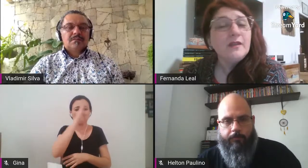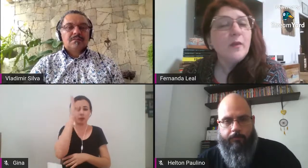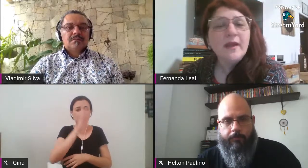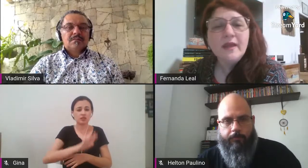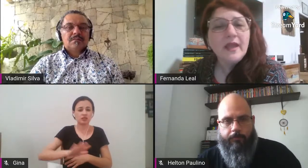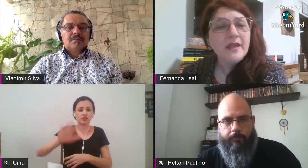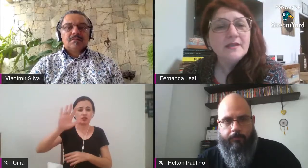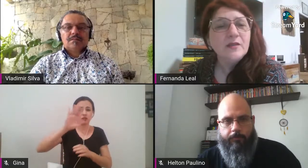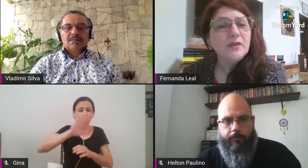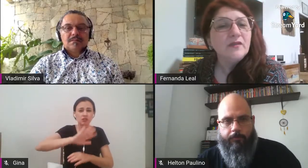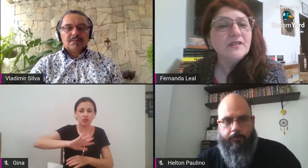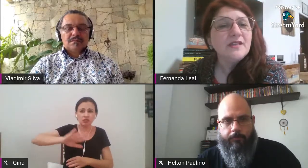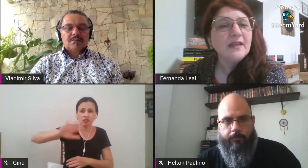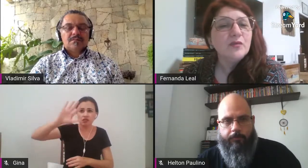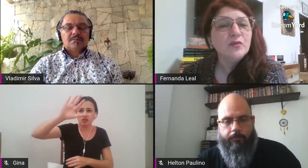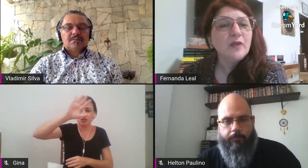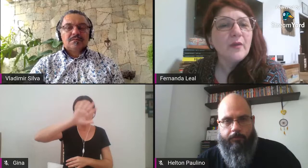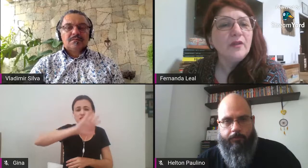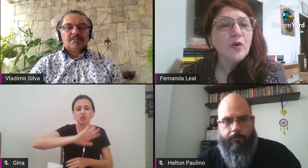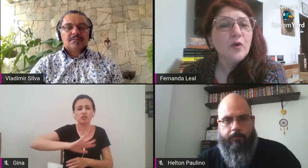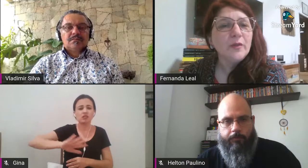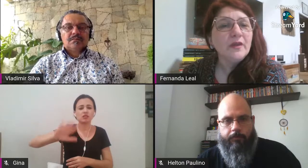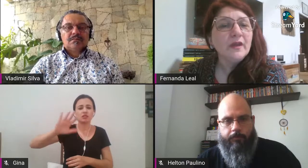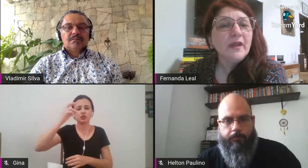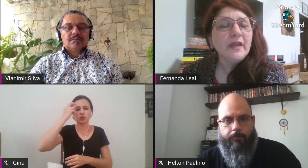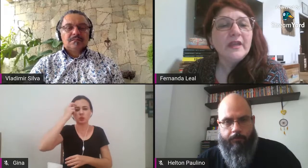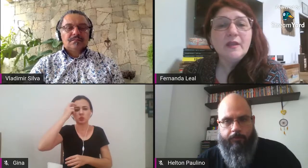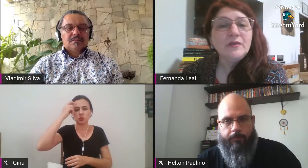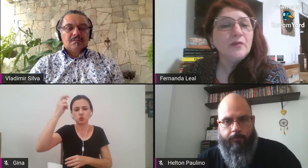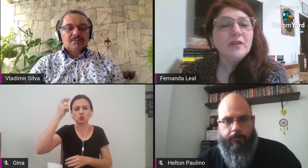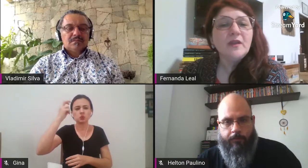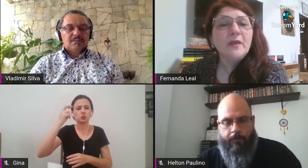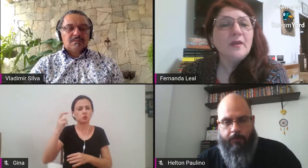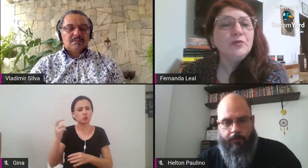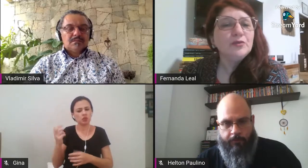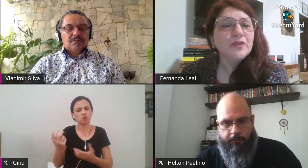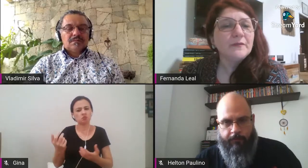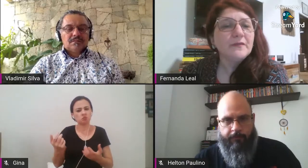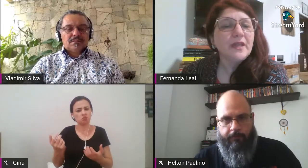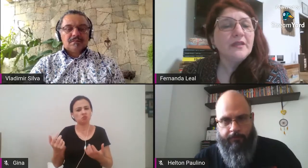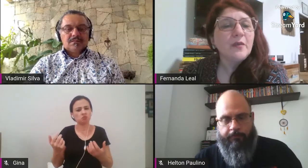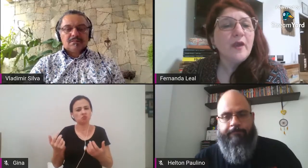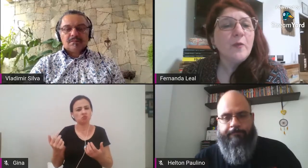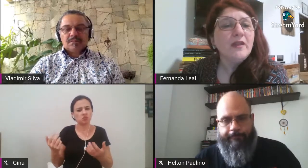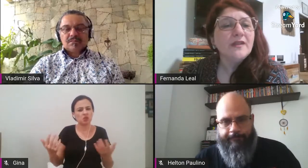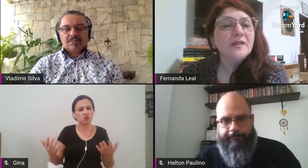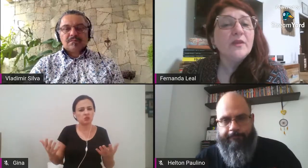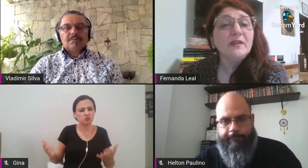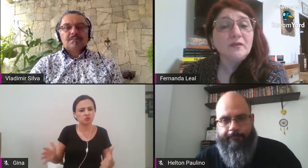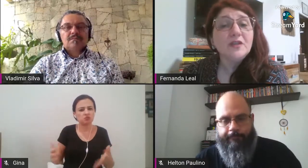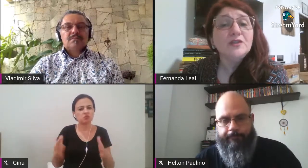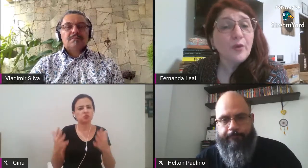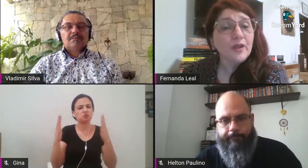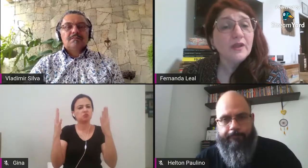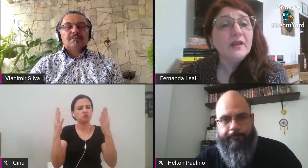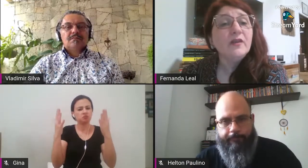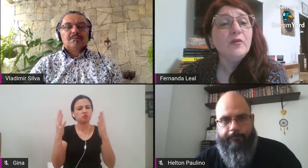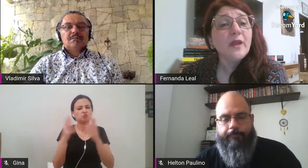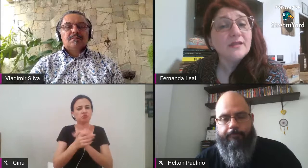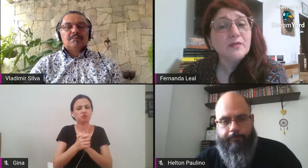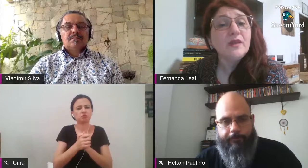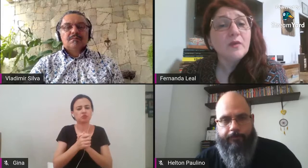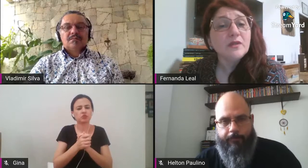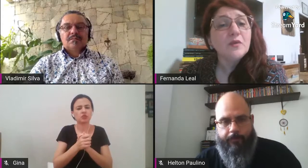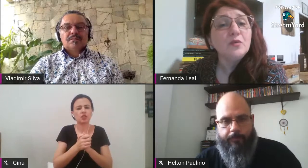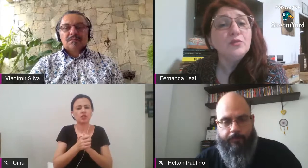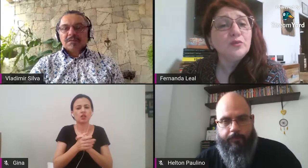como uma dimensão que o país, que o Brasil tem, de uma riqueza e de uma diversidade cultural enorme, e que não tem o tratamento à altura,